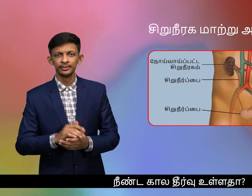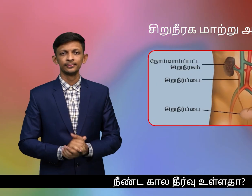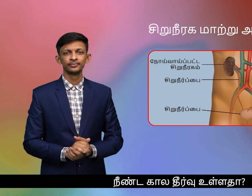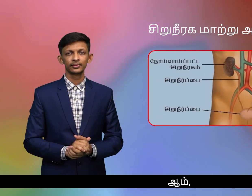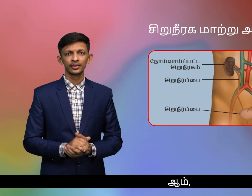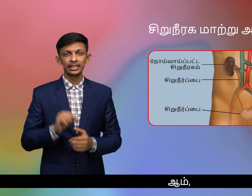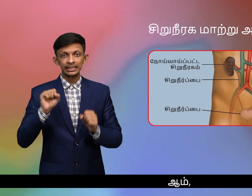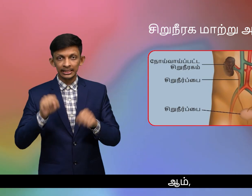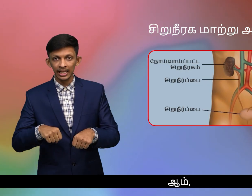ஆம்.